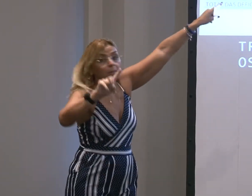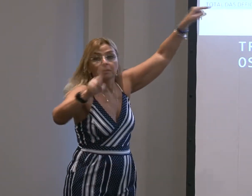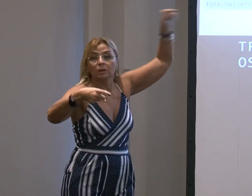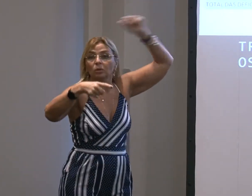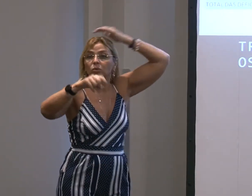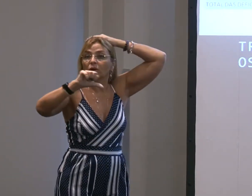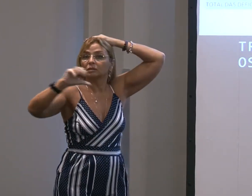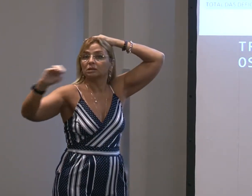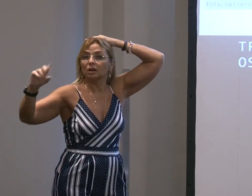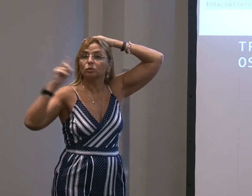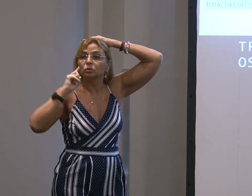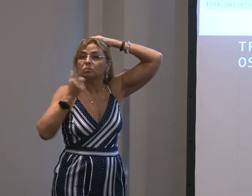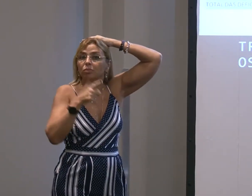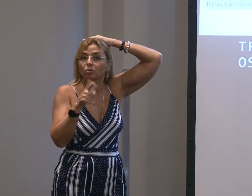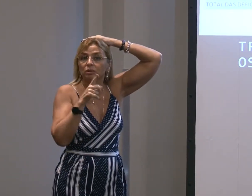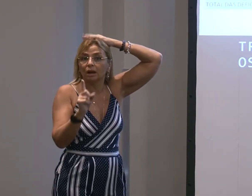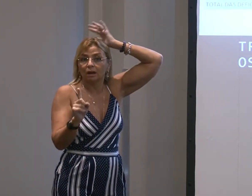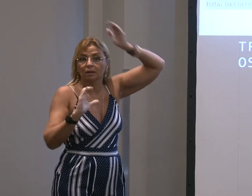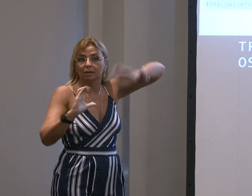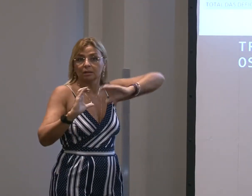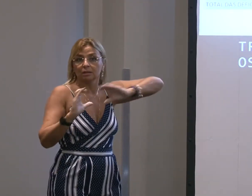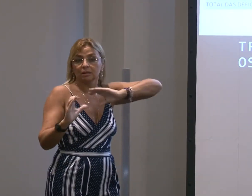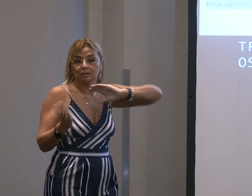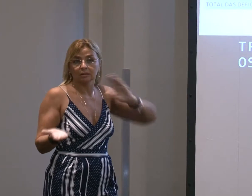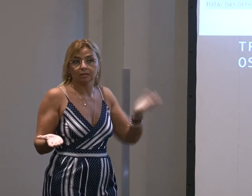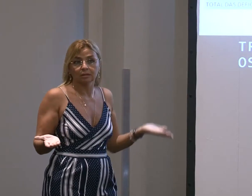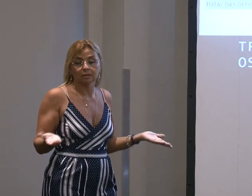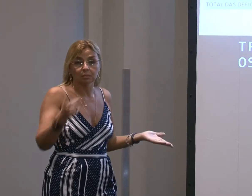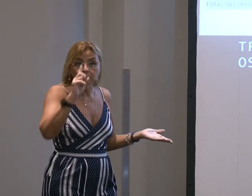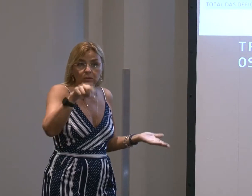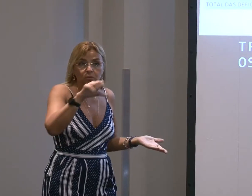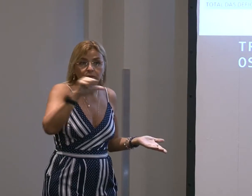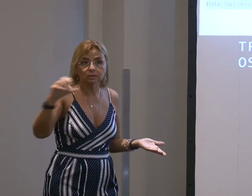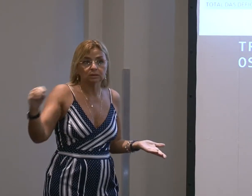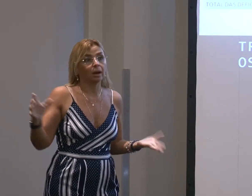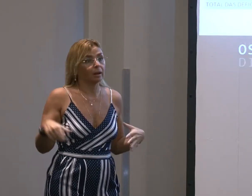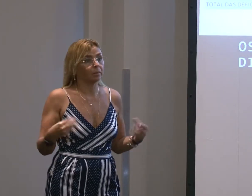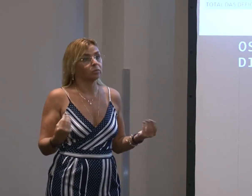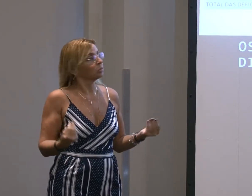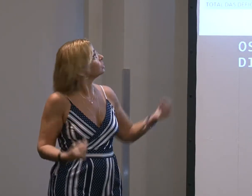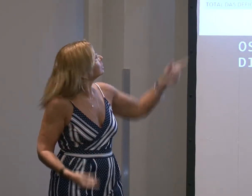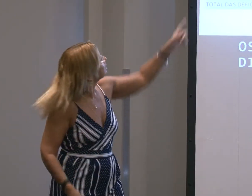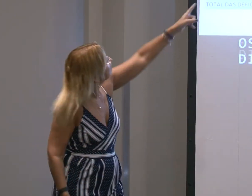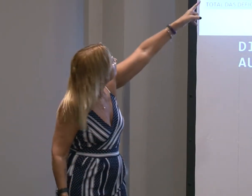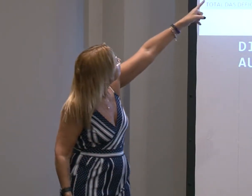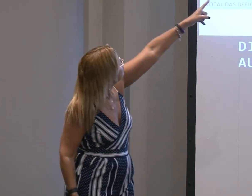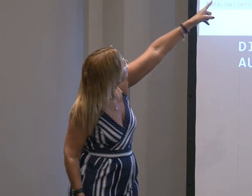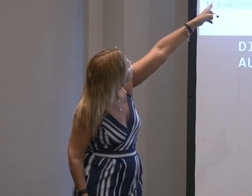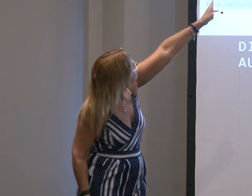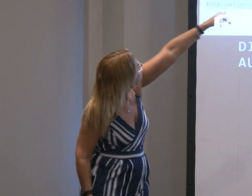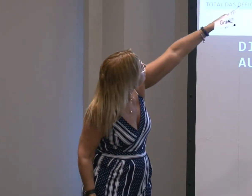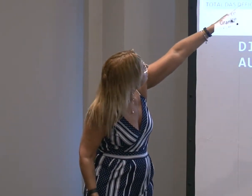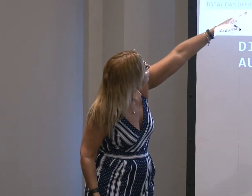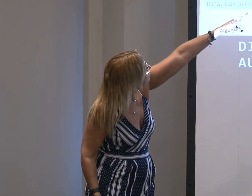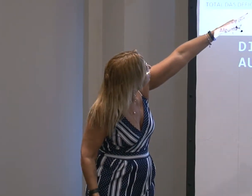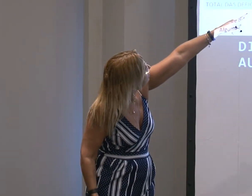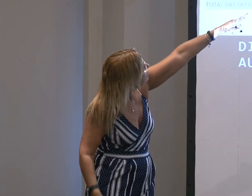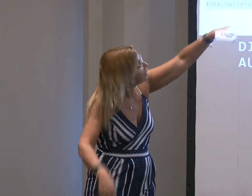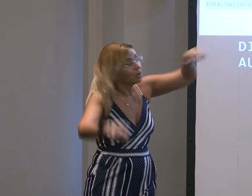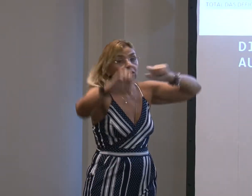auditiva de tentar se conversar, são pessoas que não conseguem se comunicar. É muita gente.